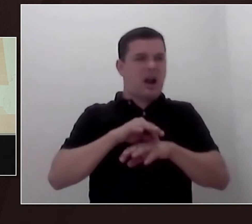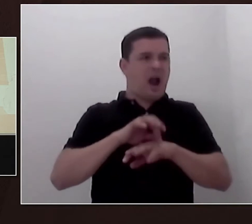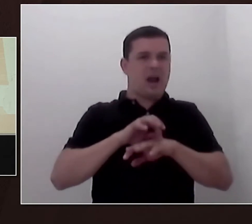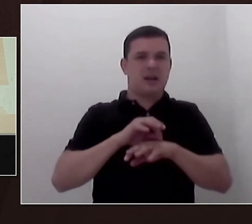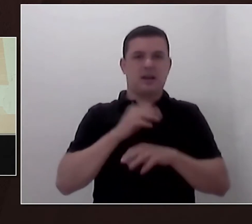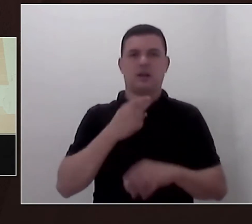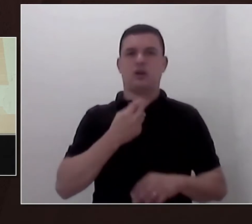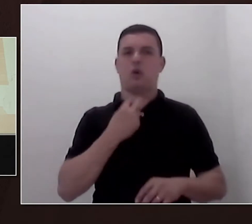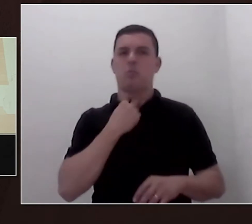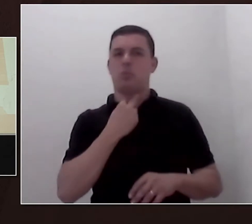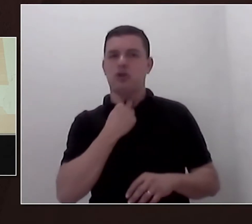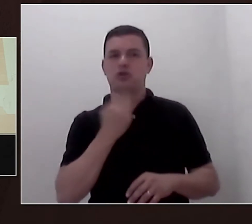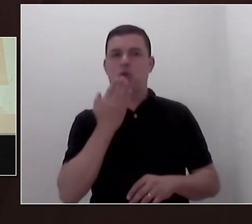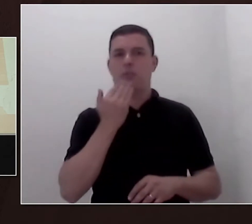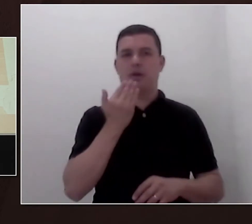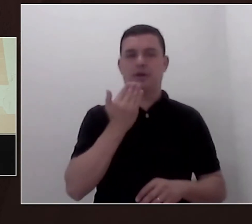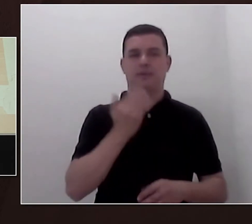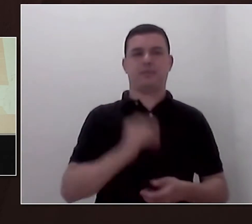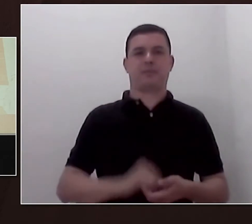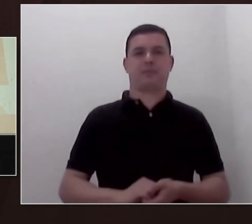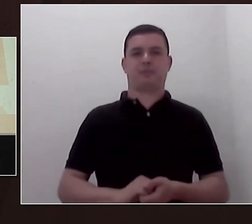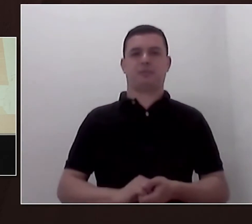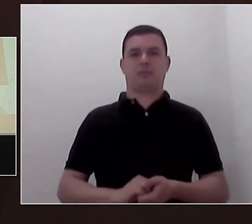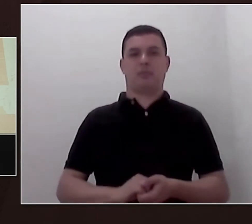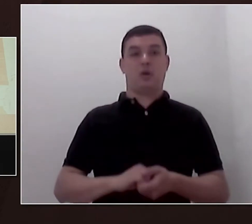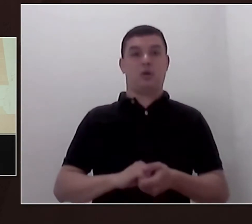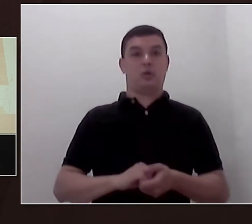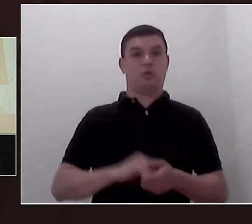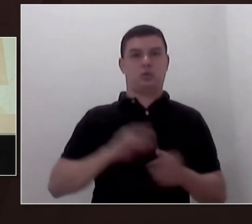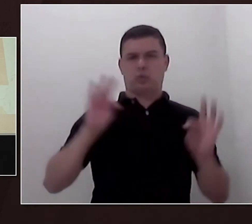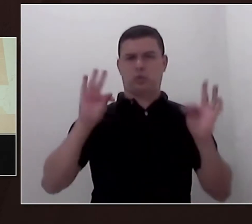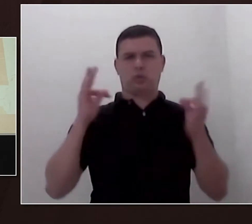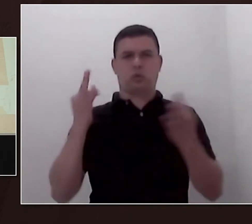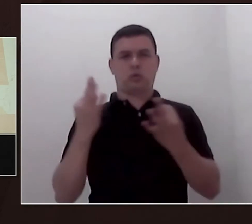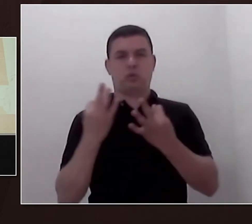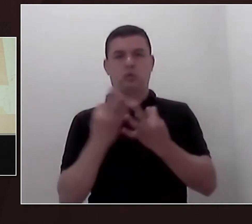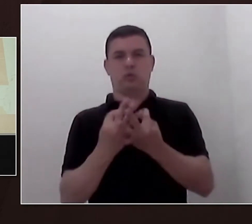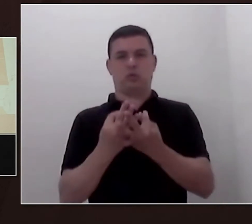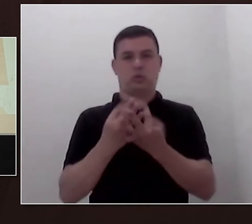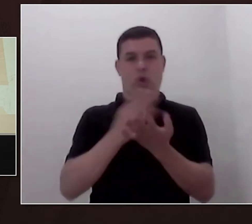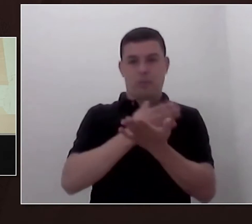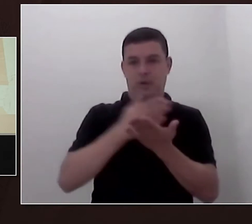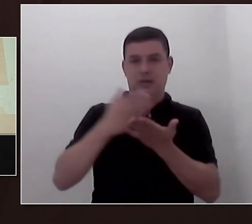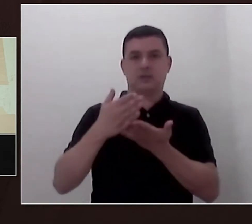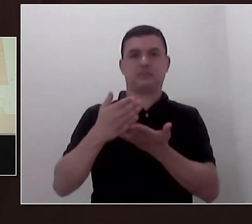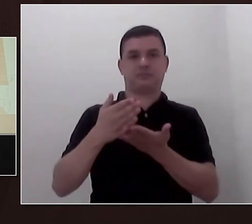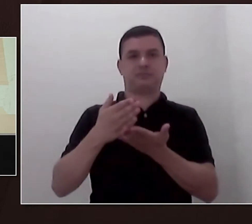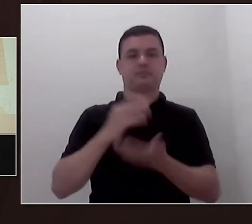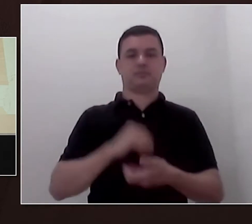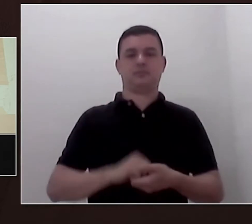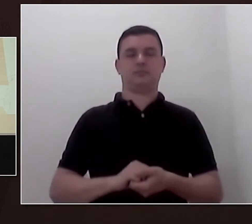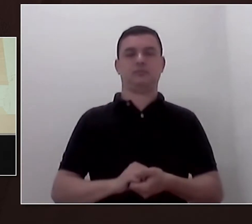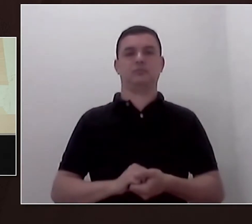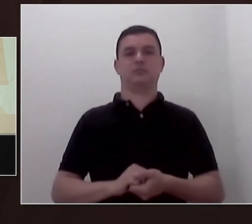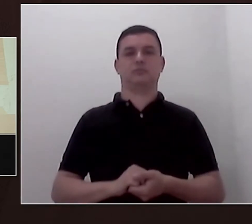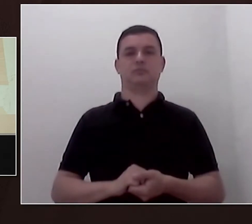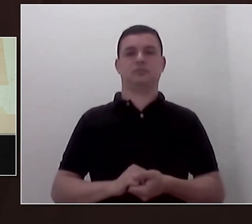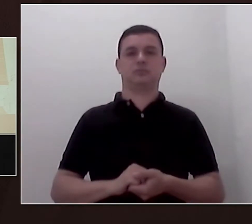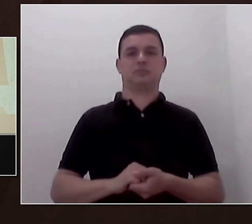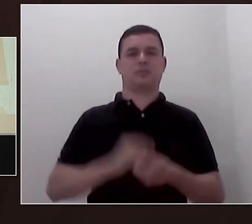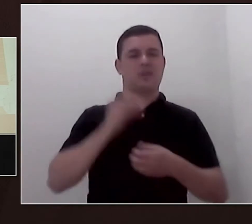isso vem dessa origem, tá? Do gnosticismo. Ó Senhor